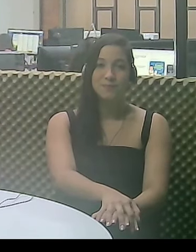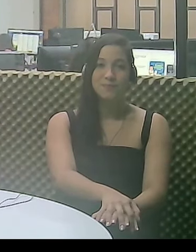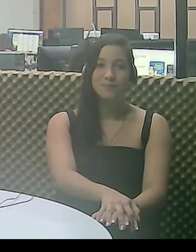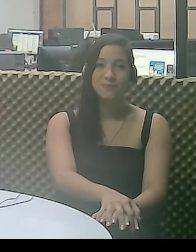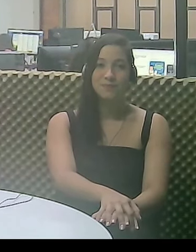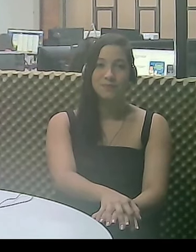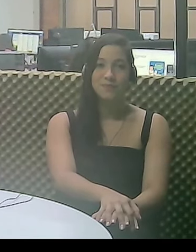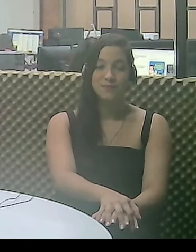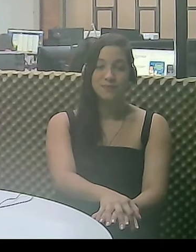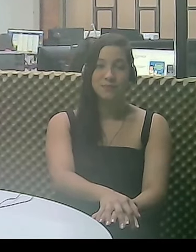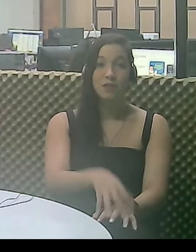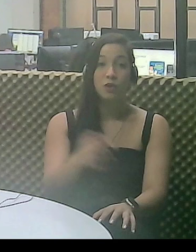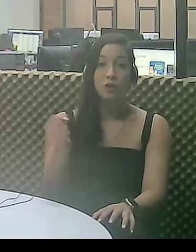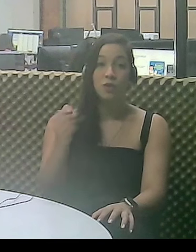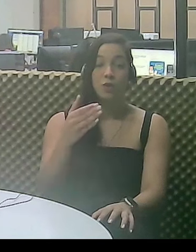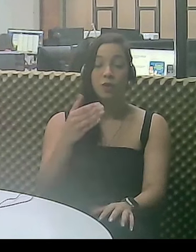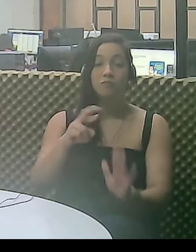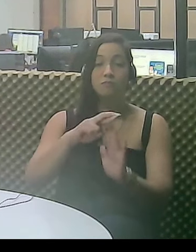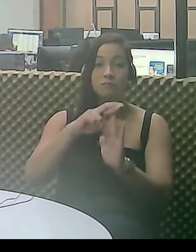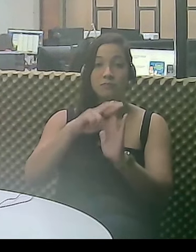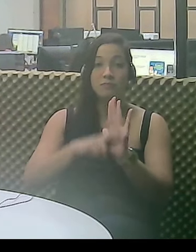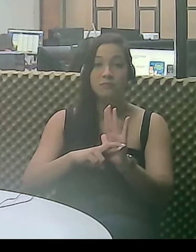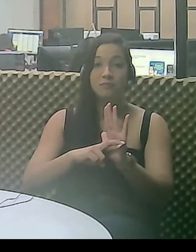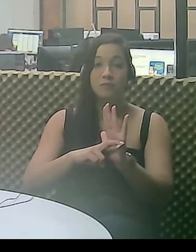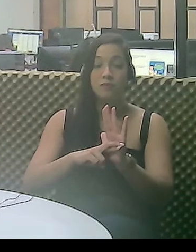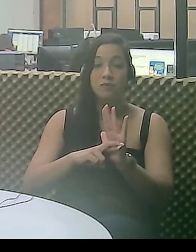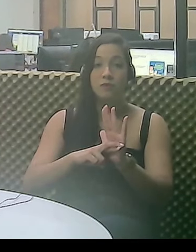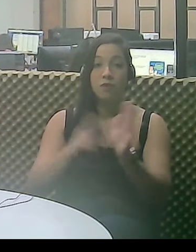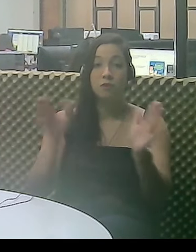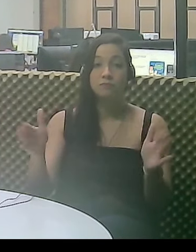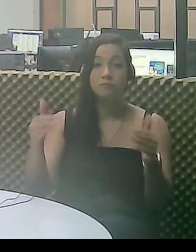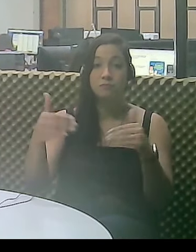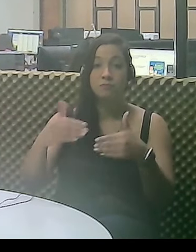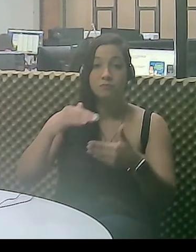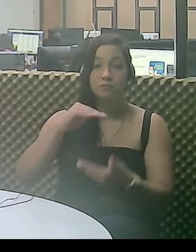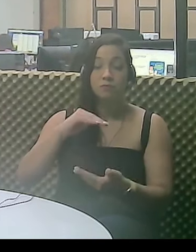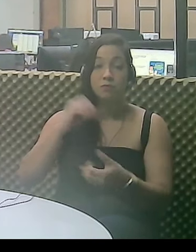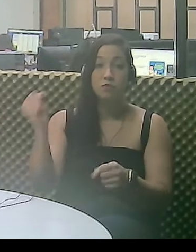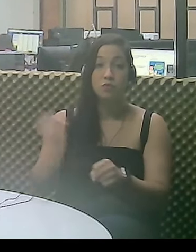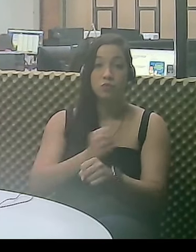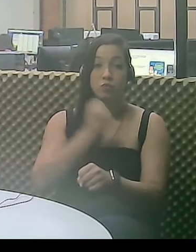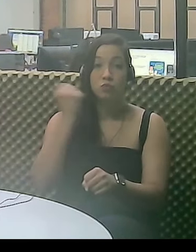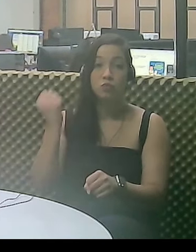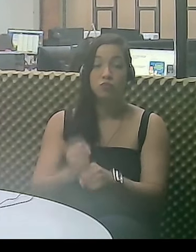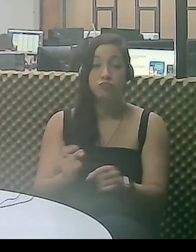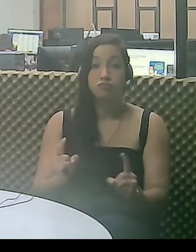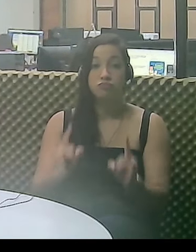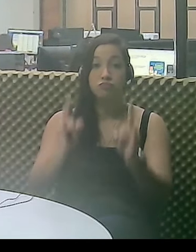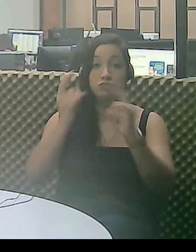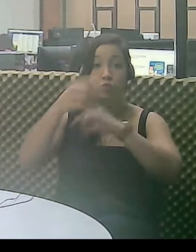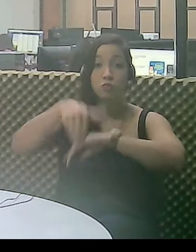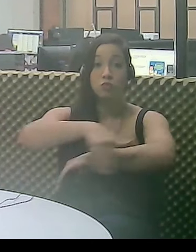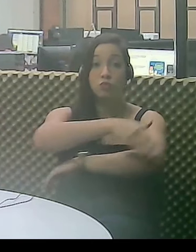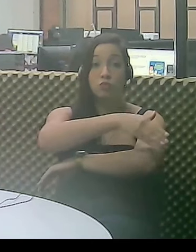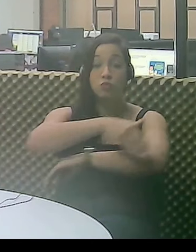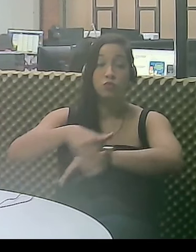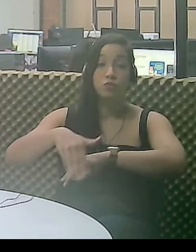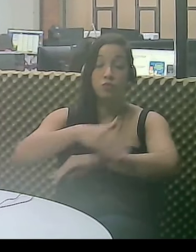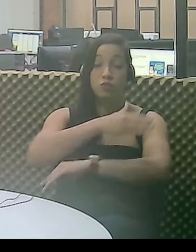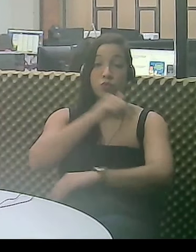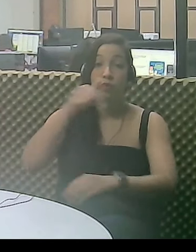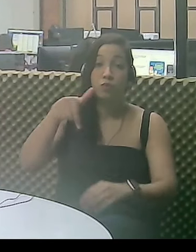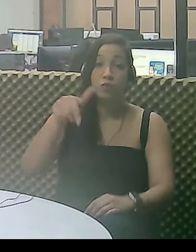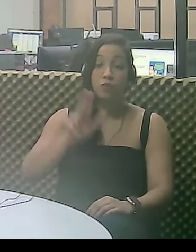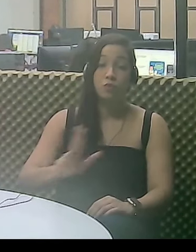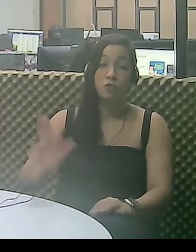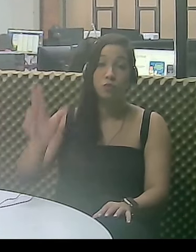Está em vigor a nova regulamentação para uso de containers destinado à construção civil em vias e logradouros em